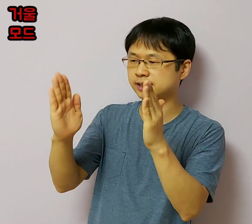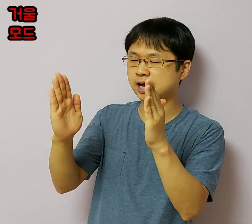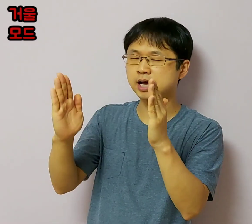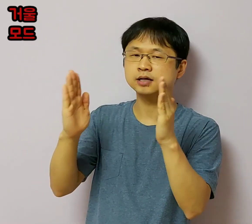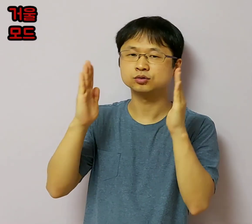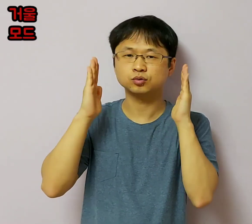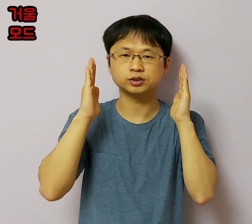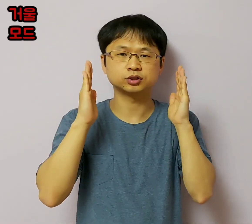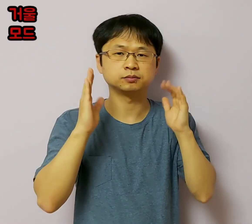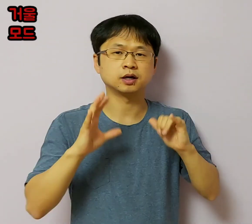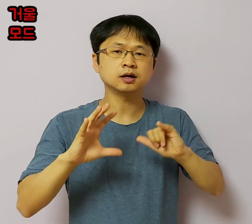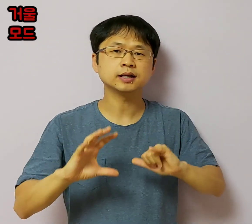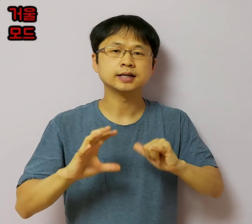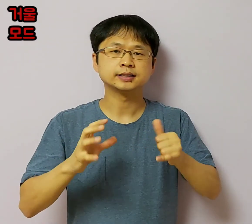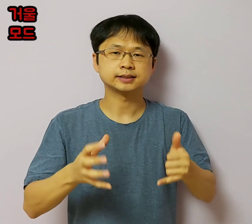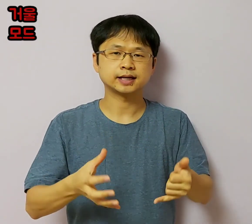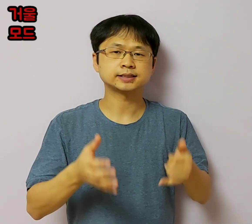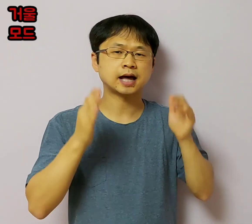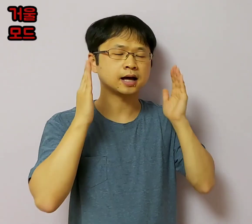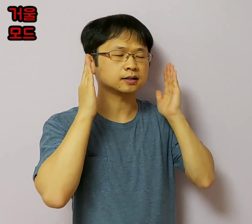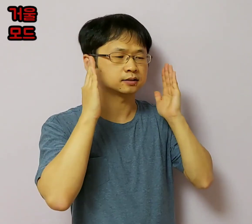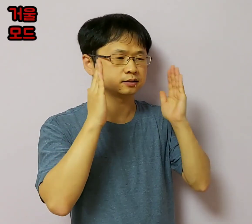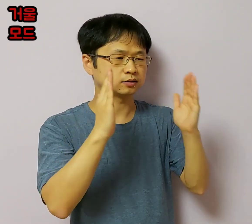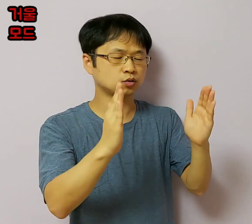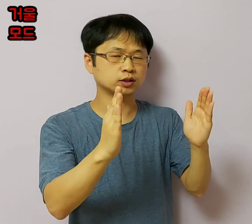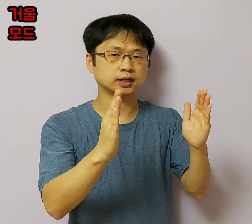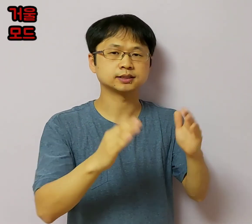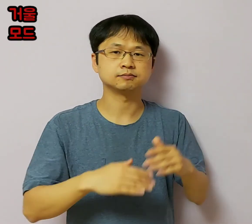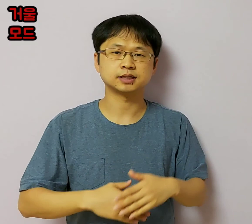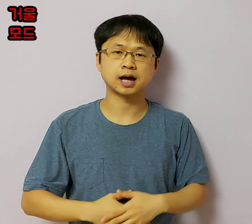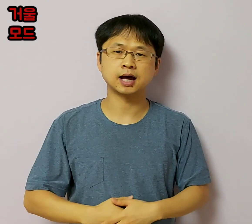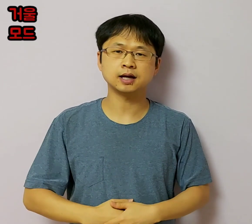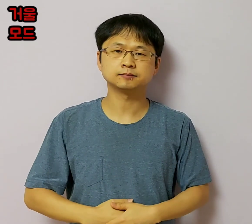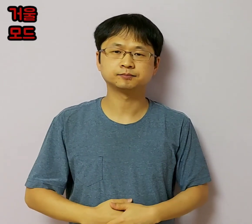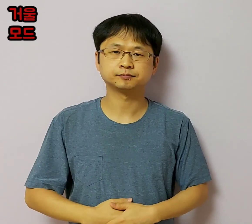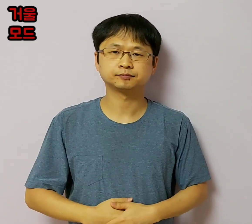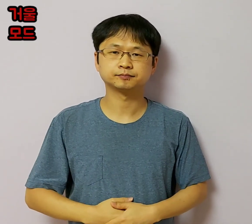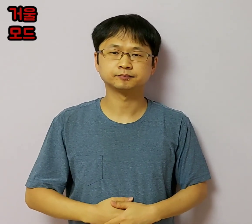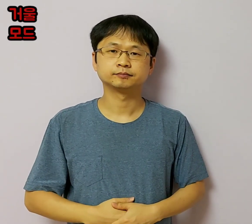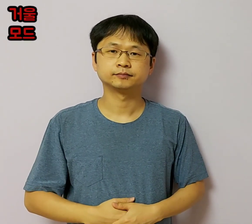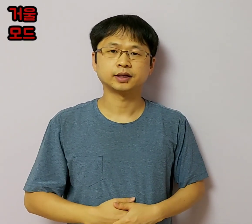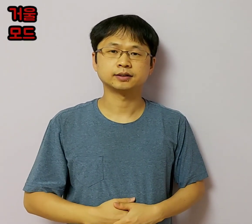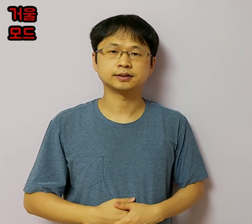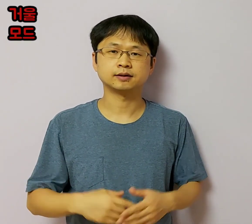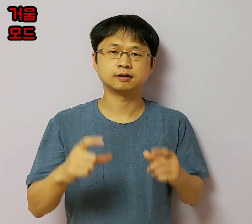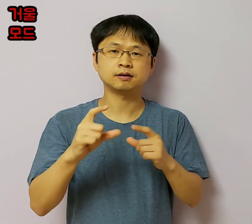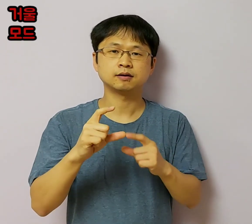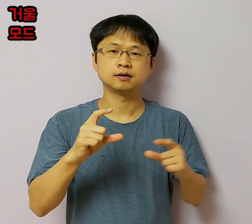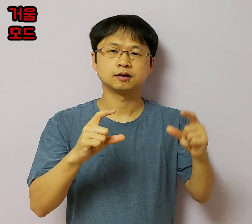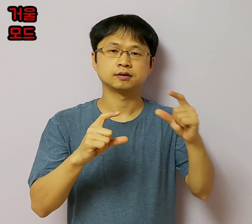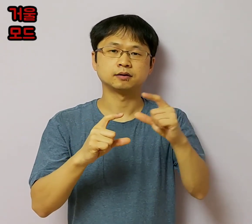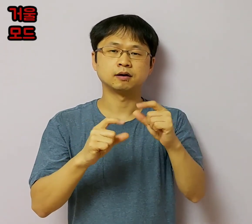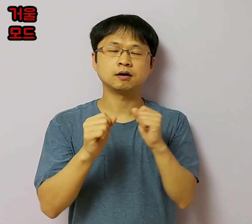향하다 수어해주시면 세상으로가 되겠습니다. 네, 그래서